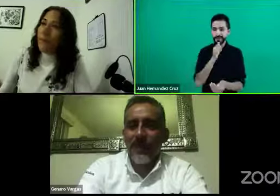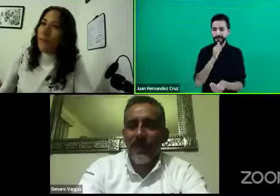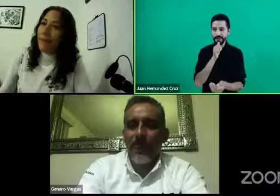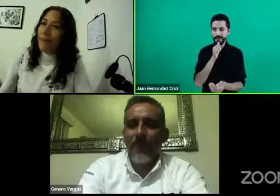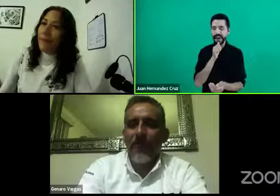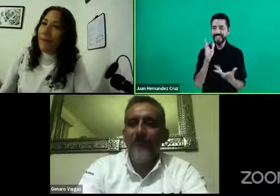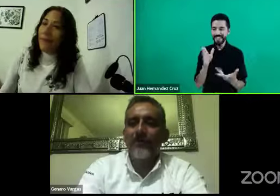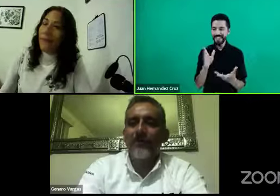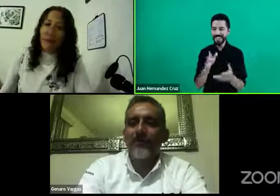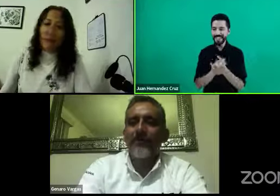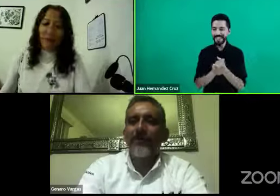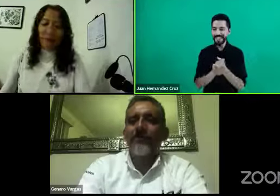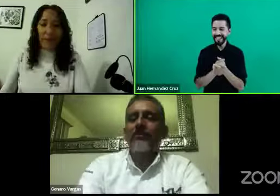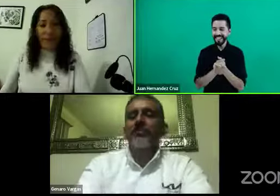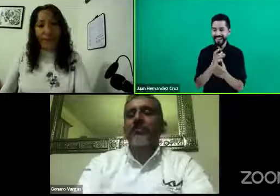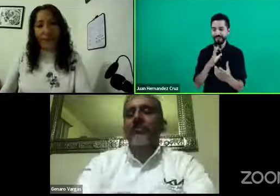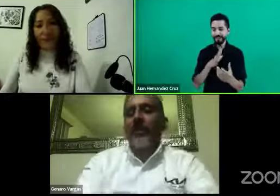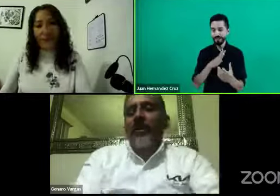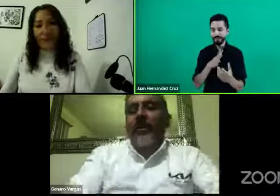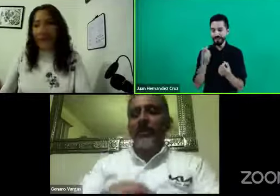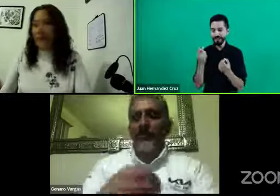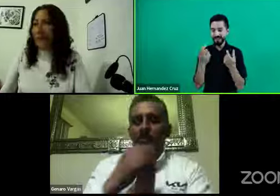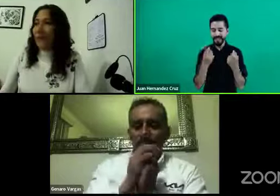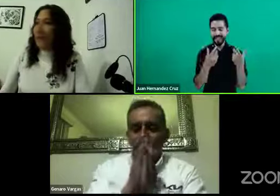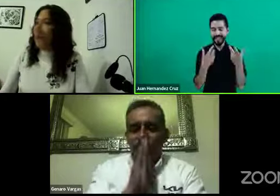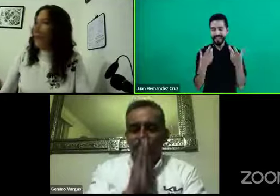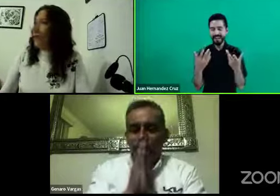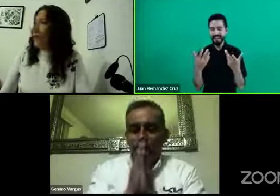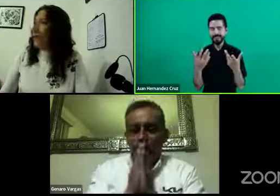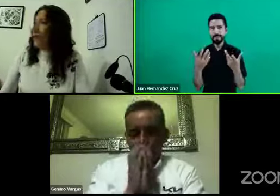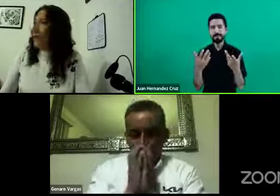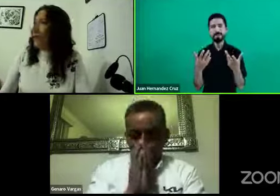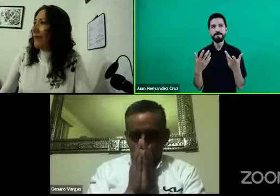Aún no, hay algunos